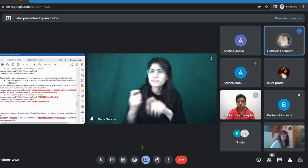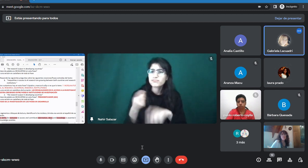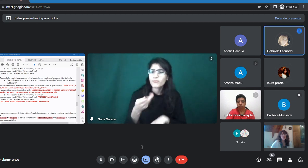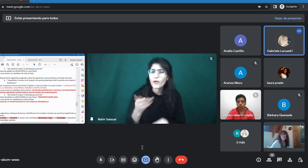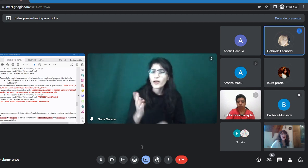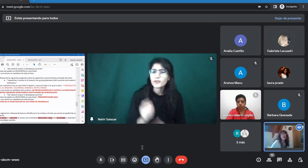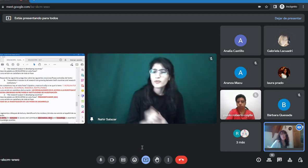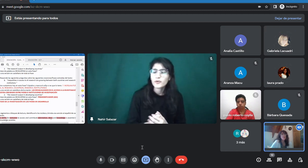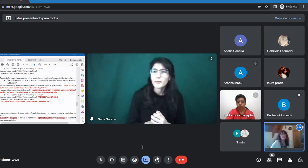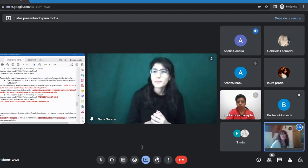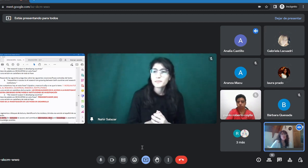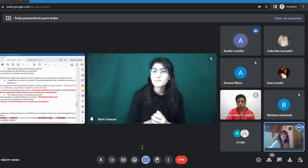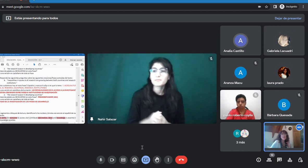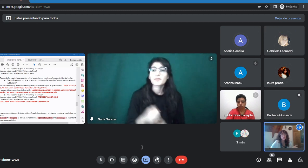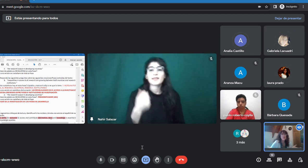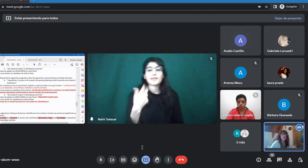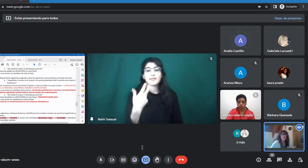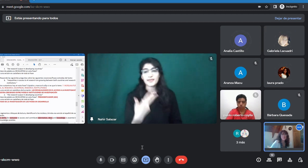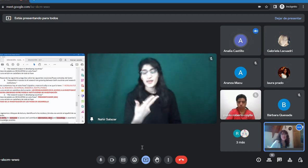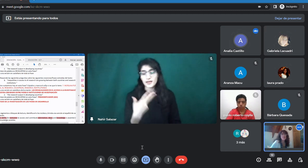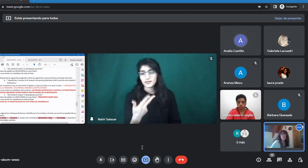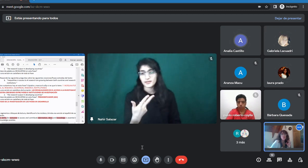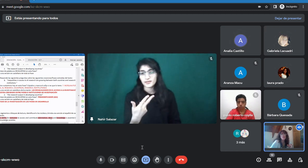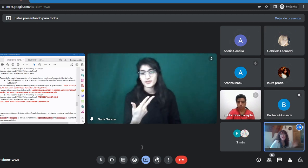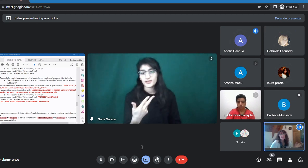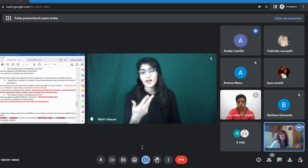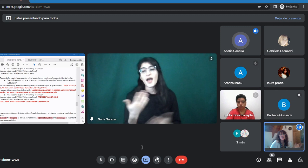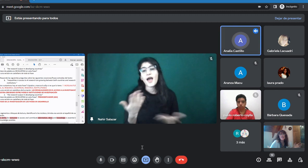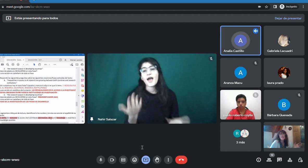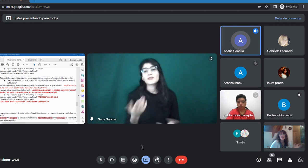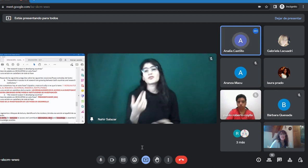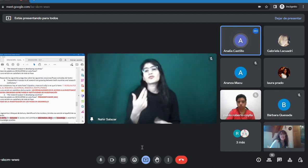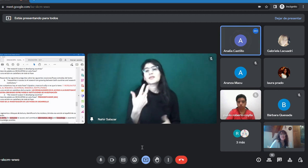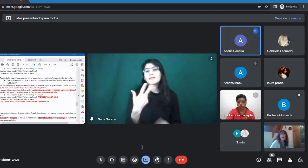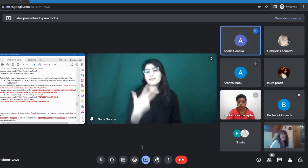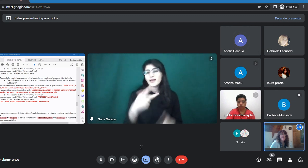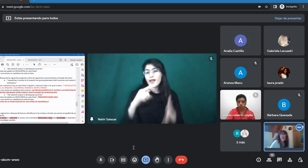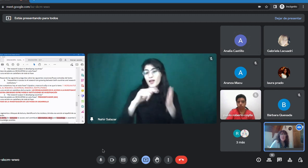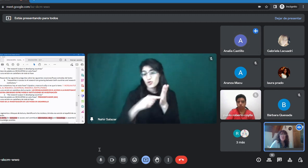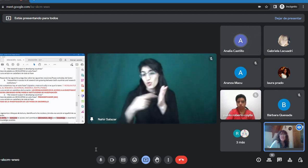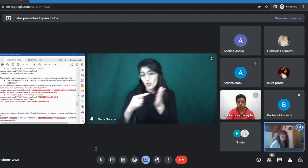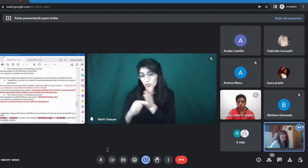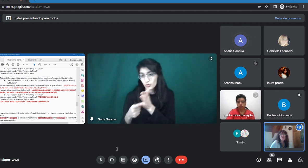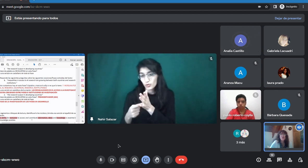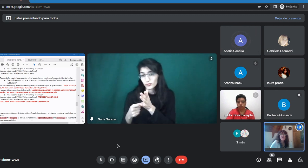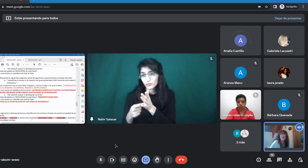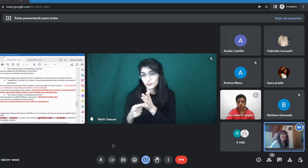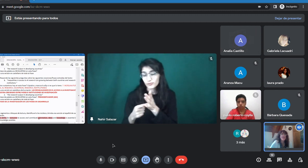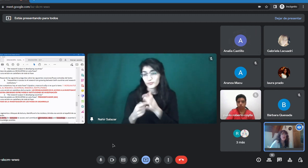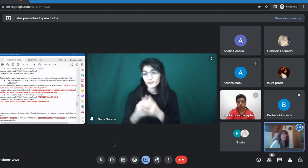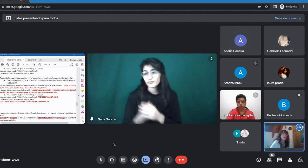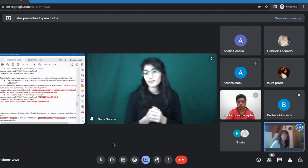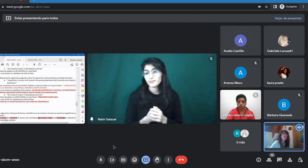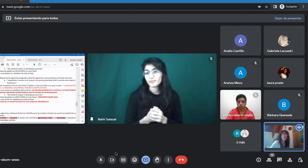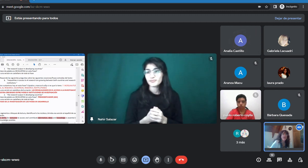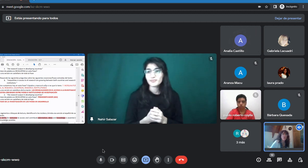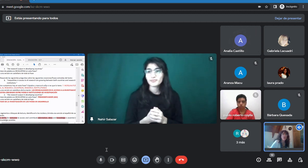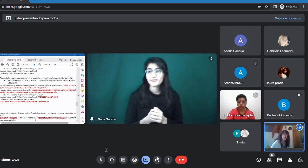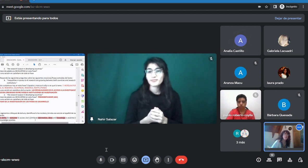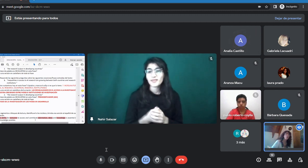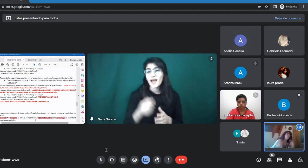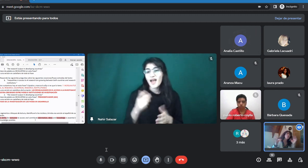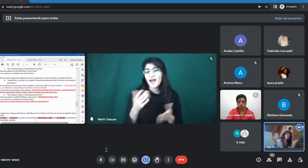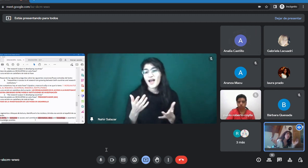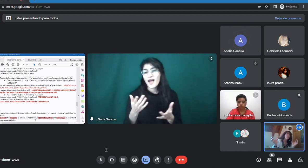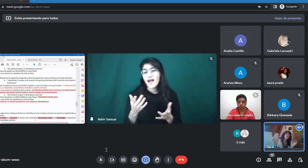Tres. Por eso. Son tres núcleos. O sea, son tres distintos. No tienen algo que los premodifica. Los